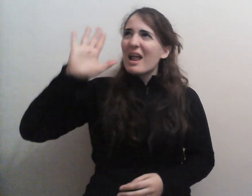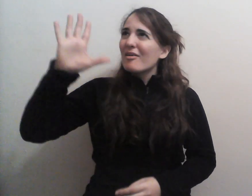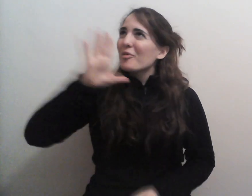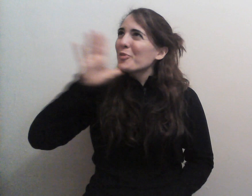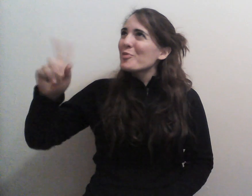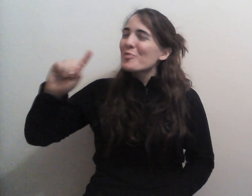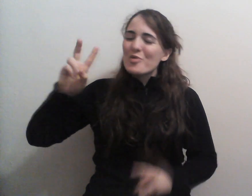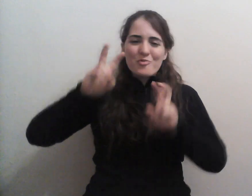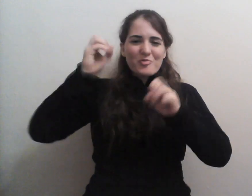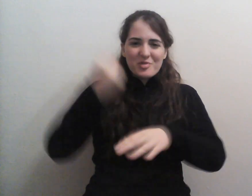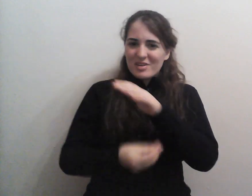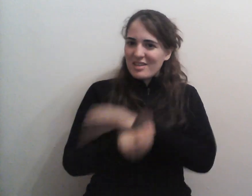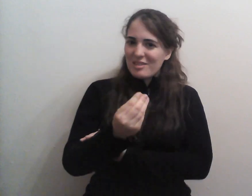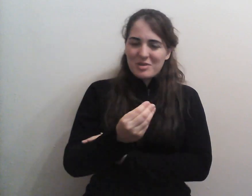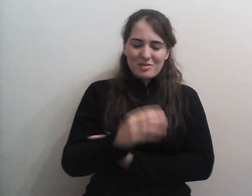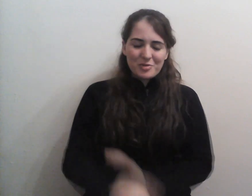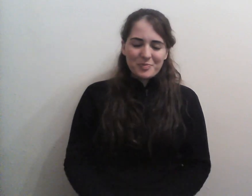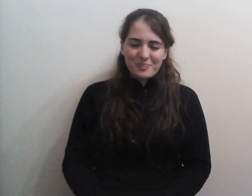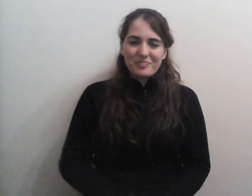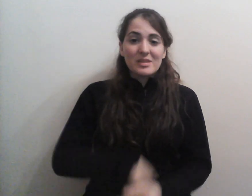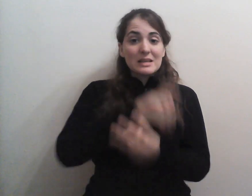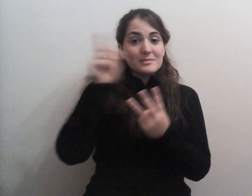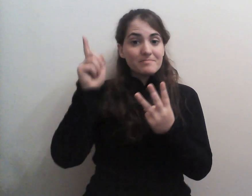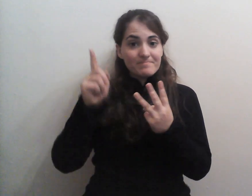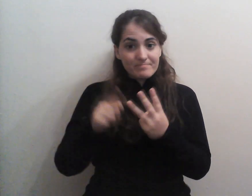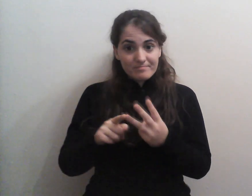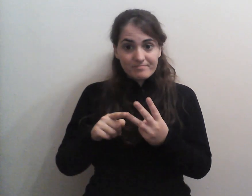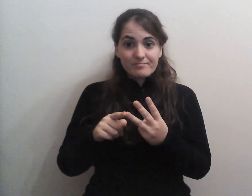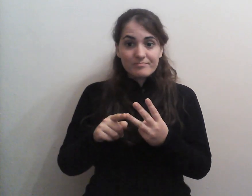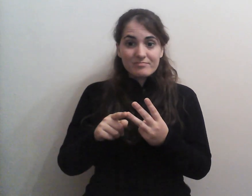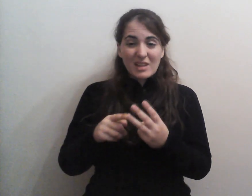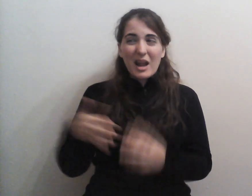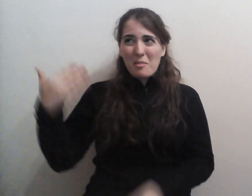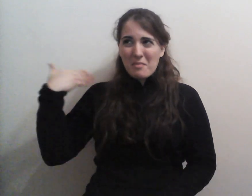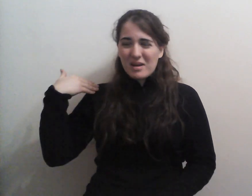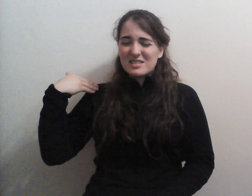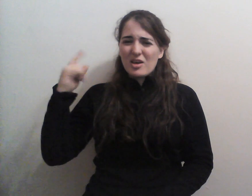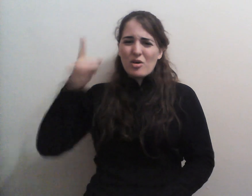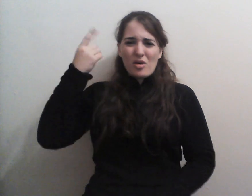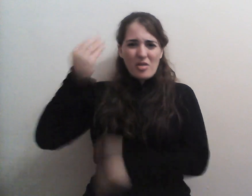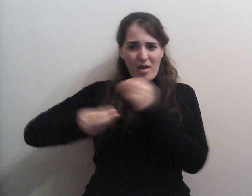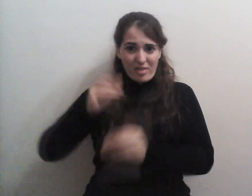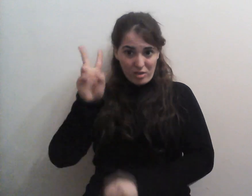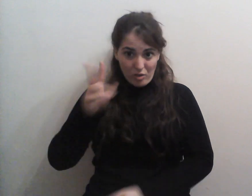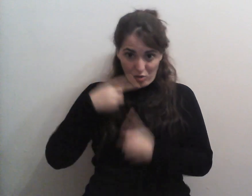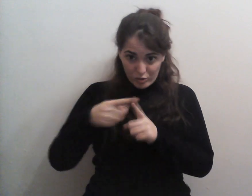misericordia, su gracia, alabado sea. Y la segunda cosa que dice Pedro en cuanto al pasado fue que, está ahí nombrado